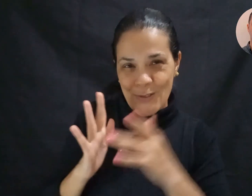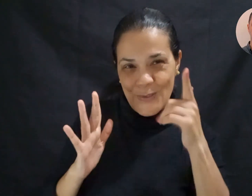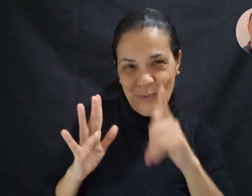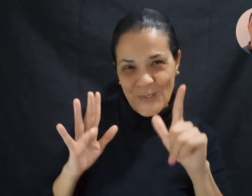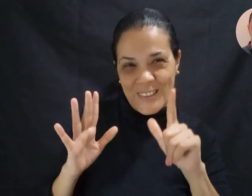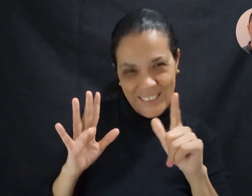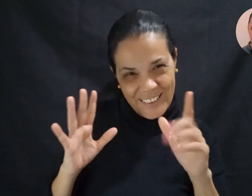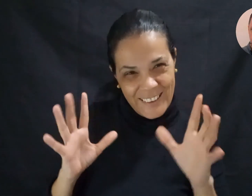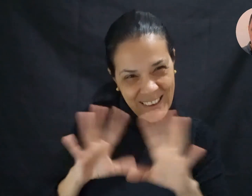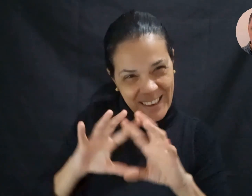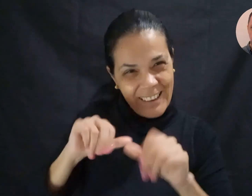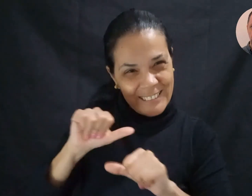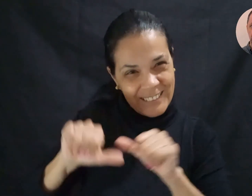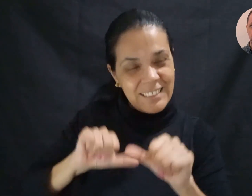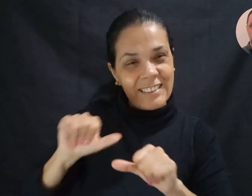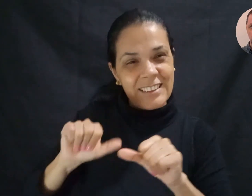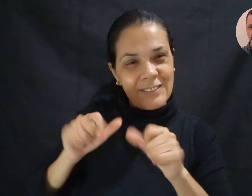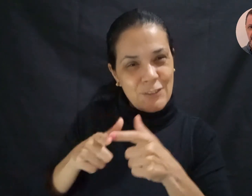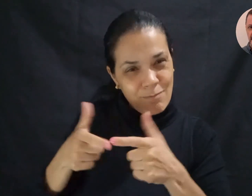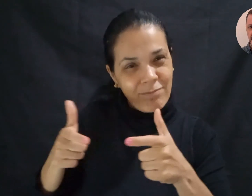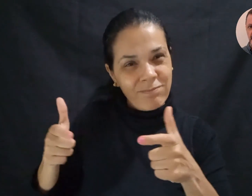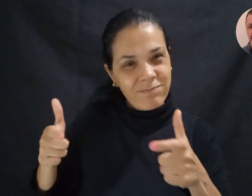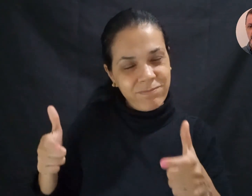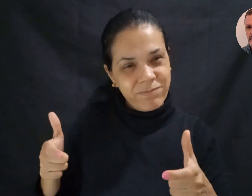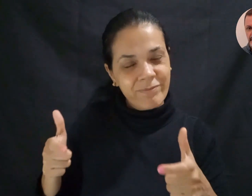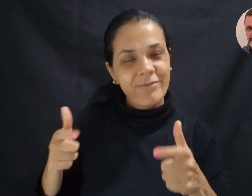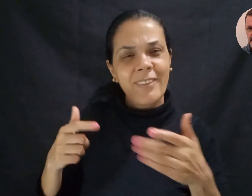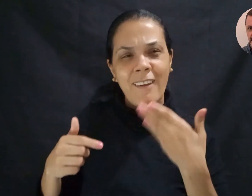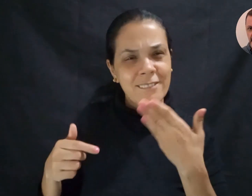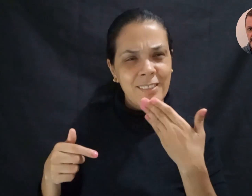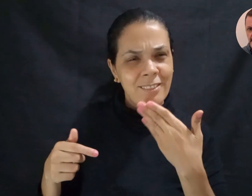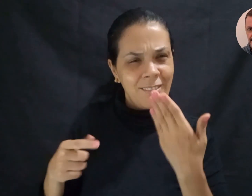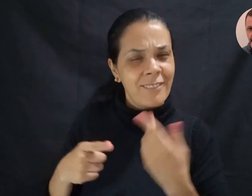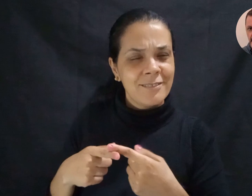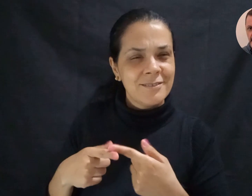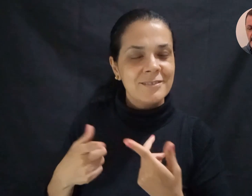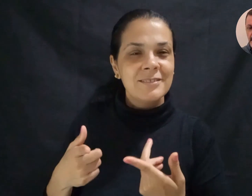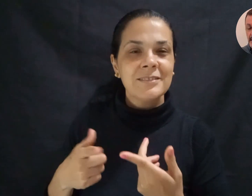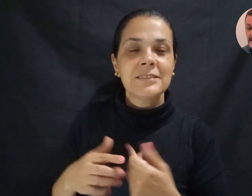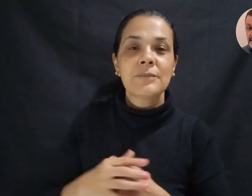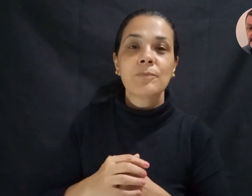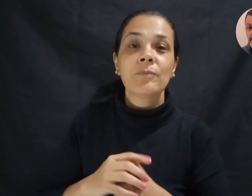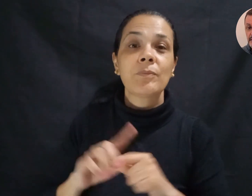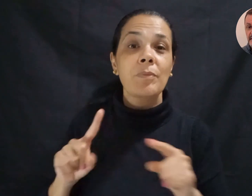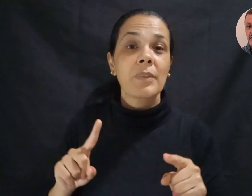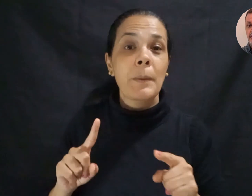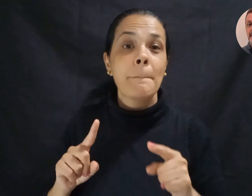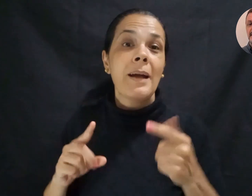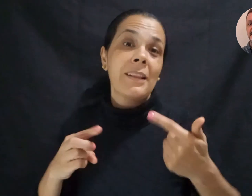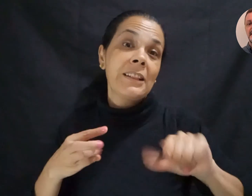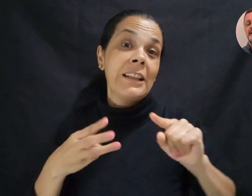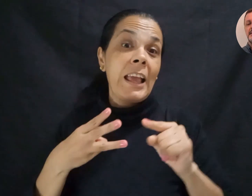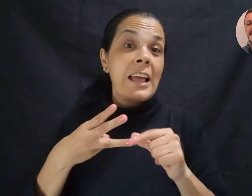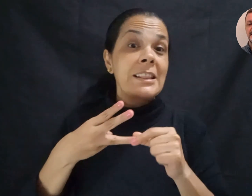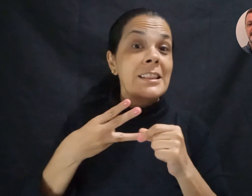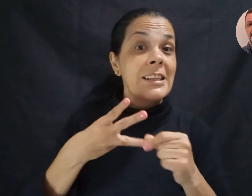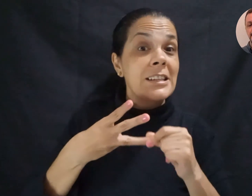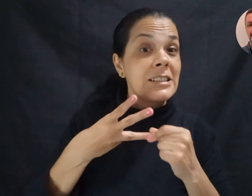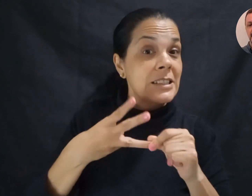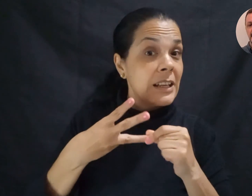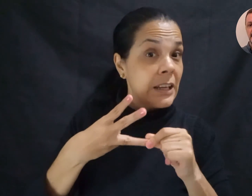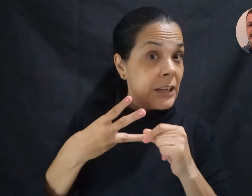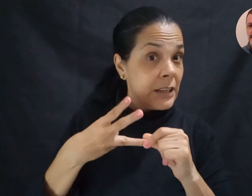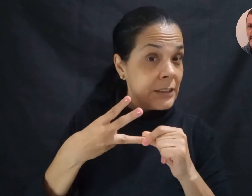de capacidades indescritíveis, podia fazer isso com muita facilidade. Entretanto, existe uma terceira